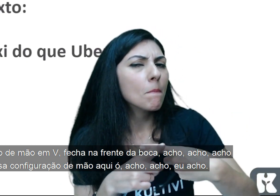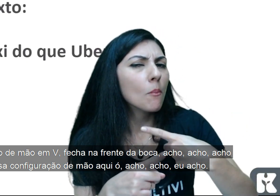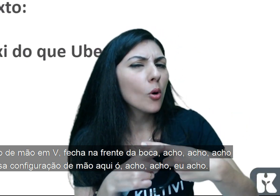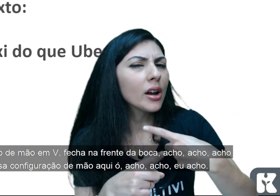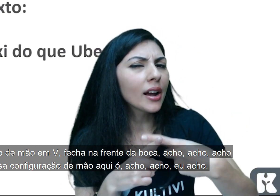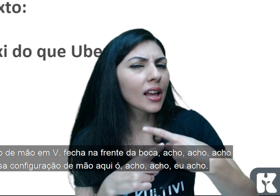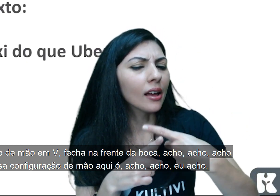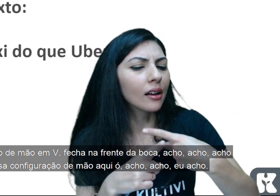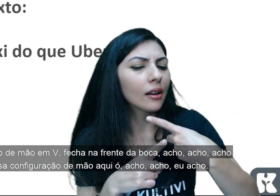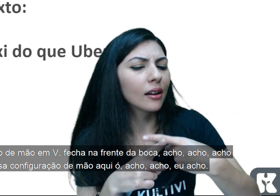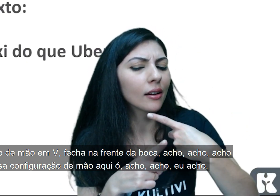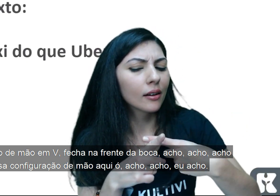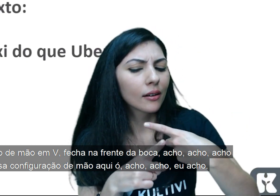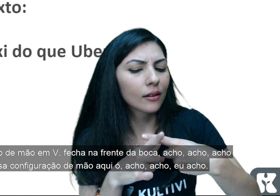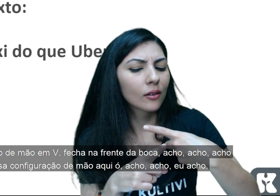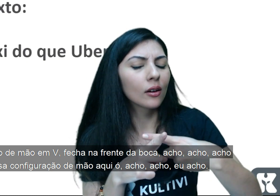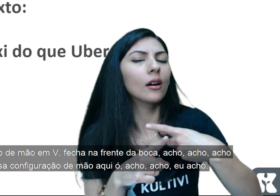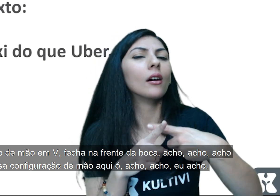Por que?